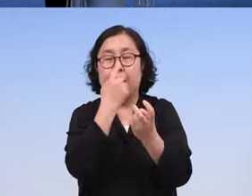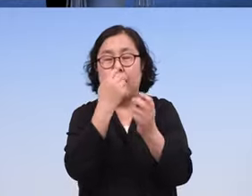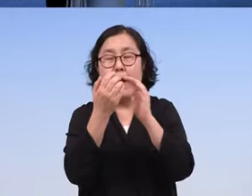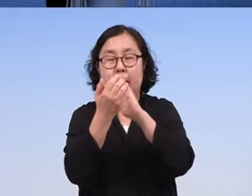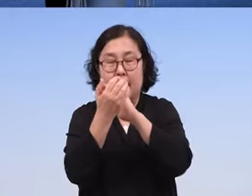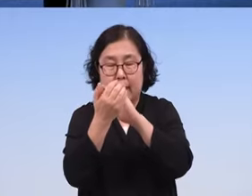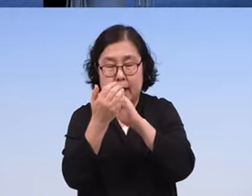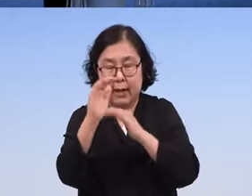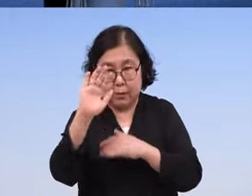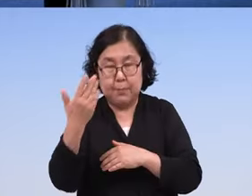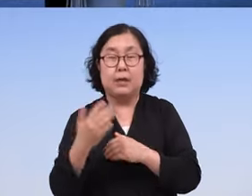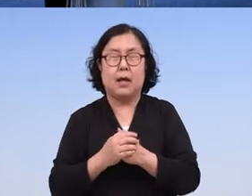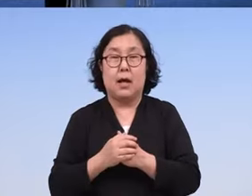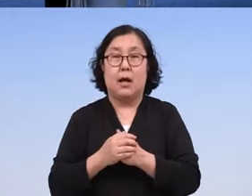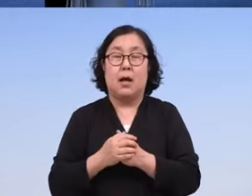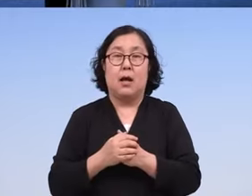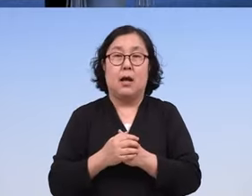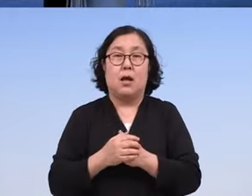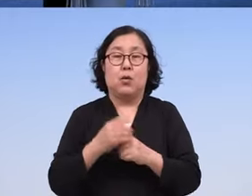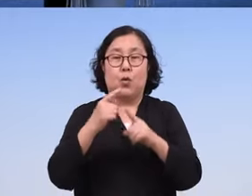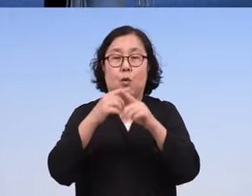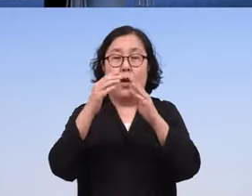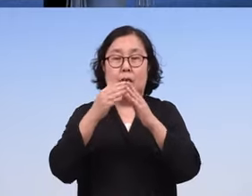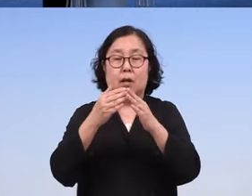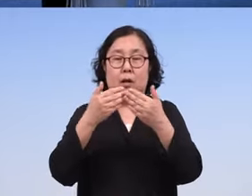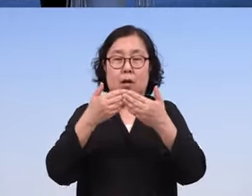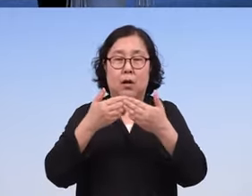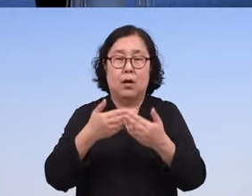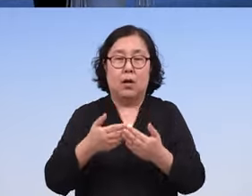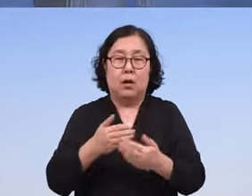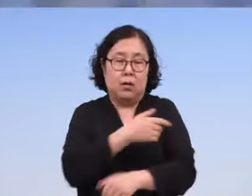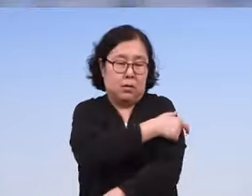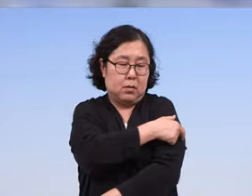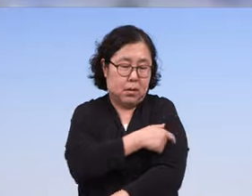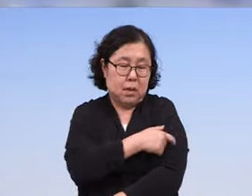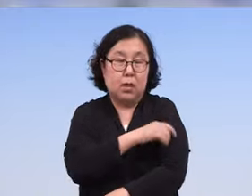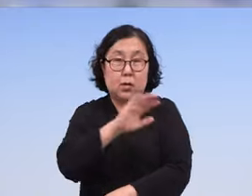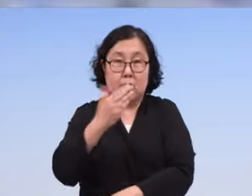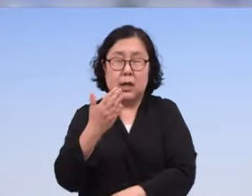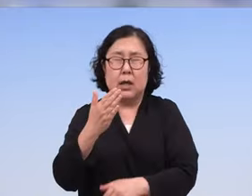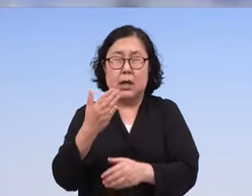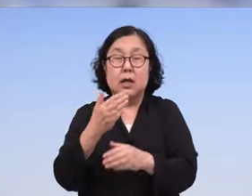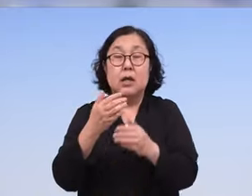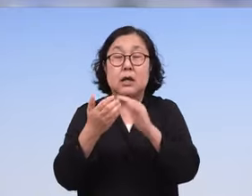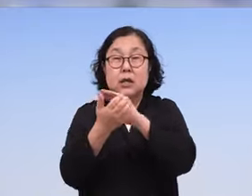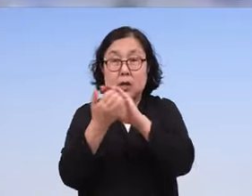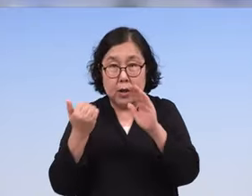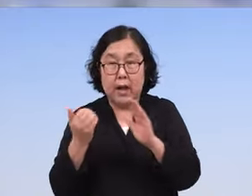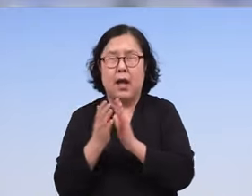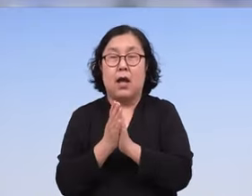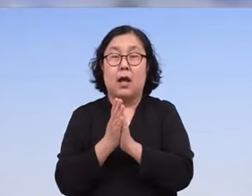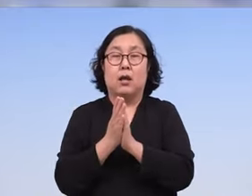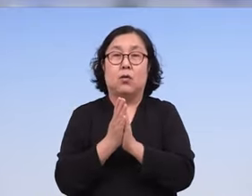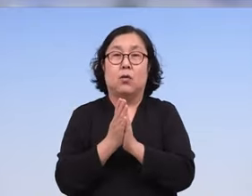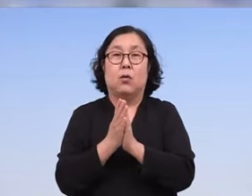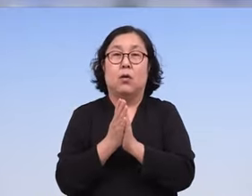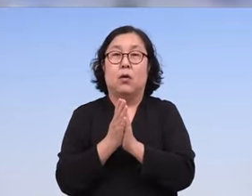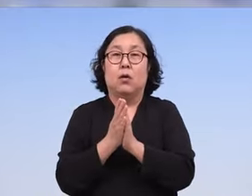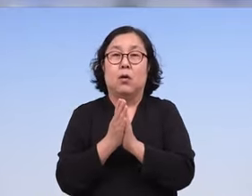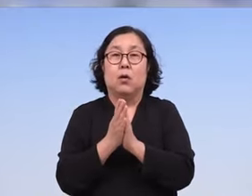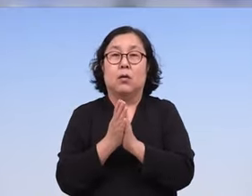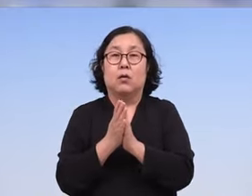교회 중직자가 되기 전에 사랑하는 법을 먼저 배우시기를 바랍니다. 신학교 가기 전에 사랑하는 법을